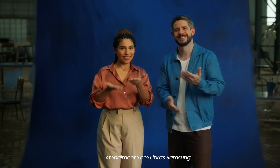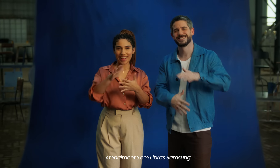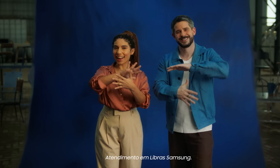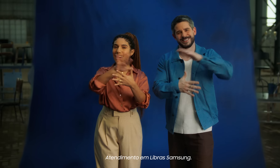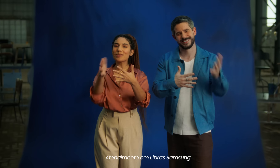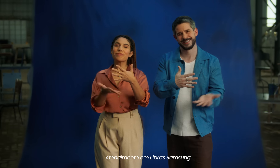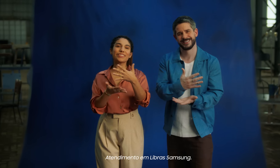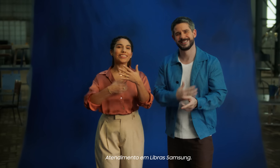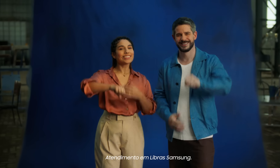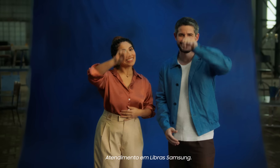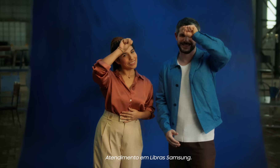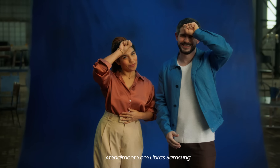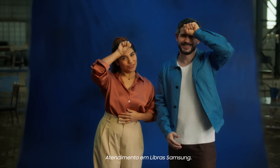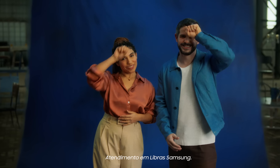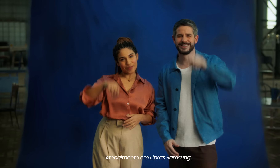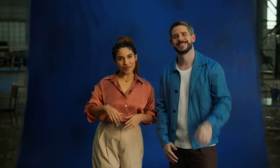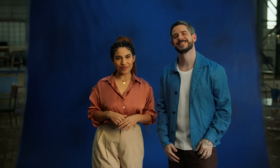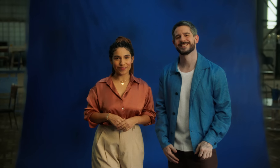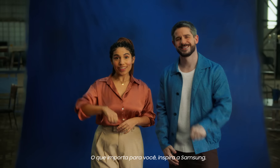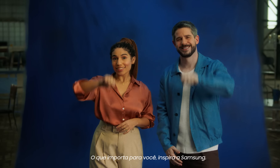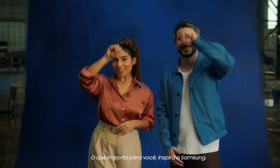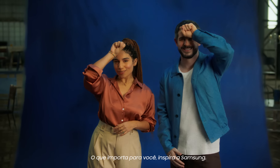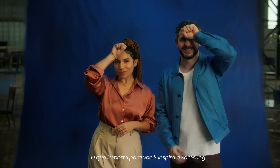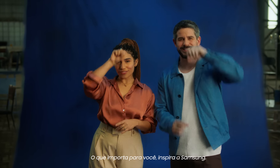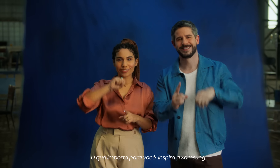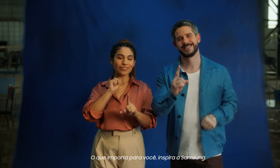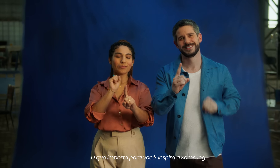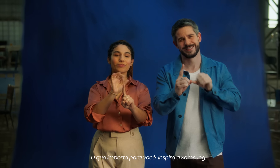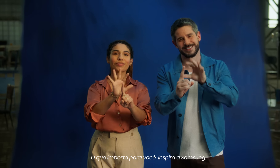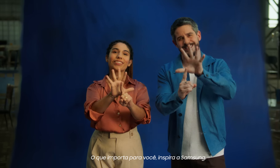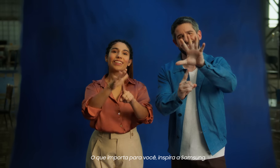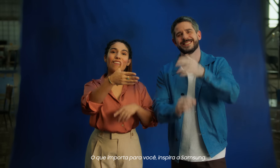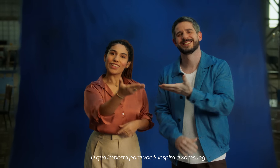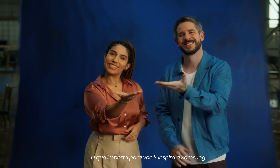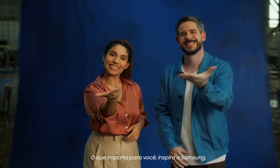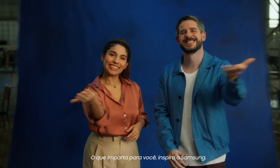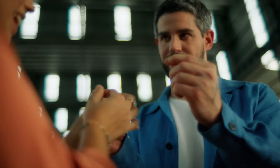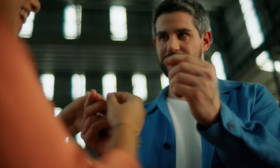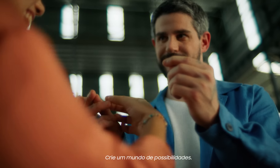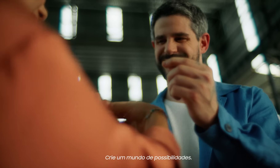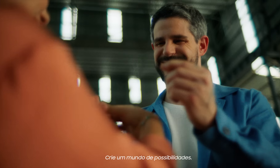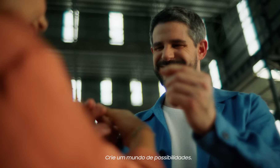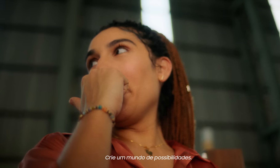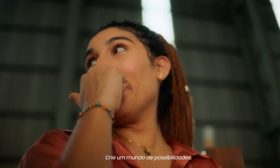Atendimento em Libra Samsung. O que importa pra você, inspira Samsung. Crie um mundo de